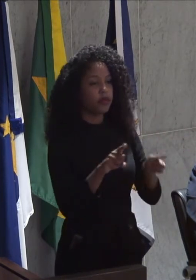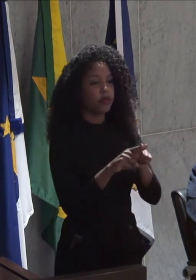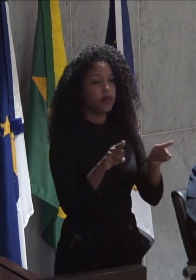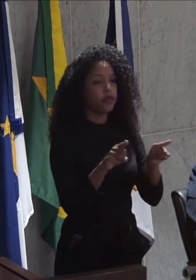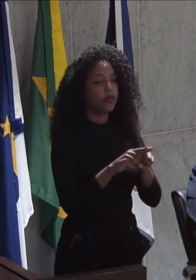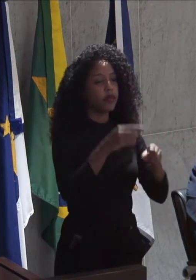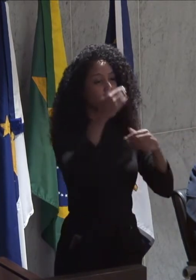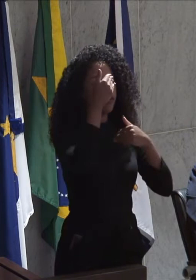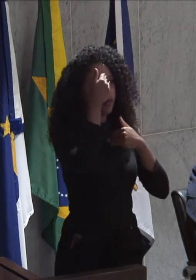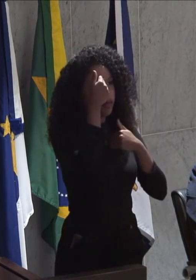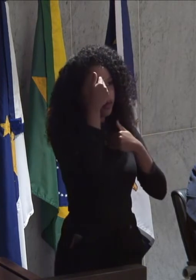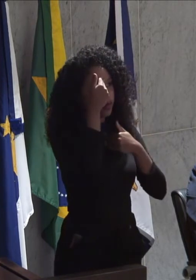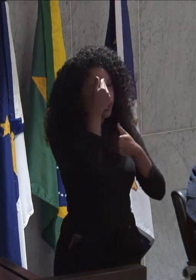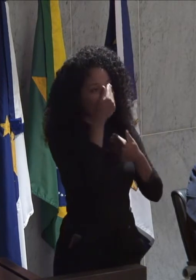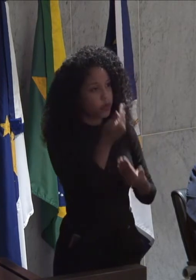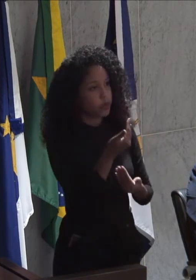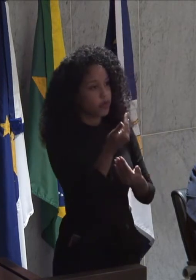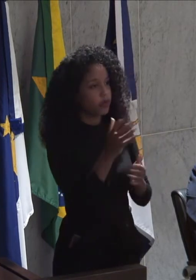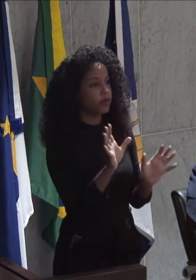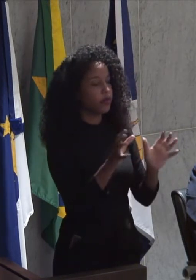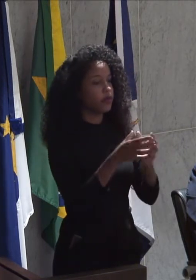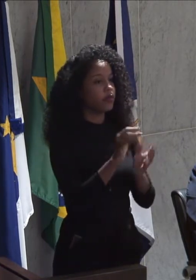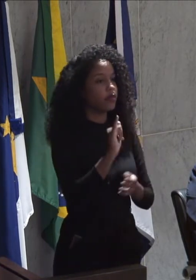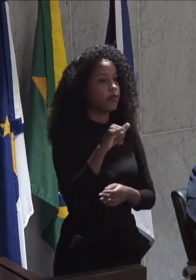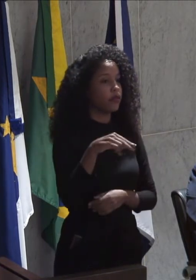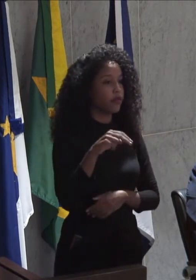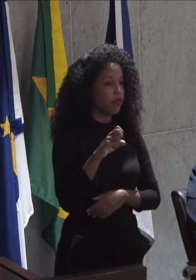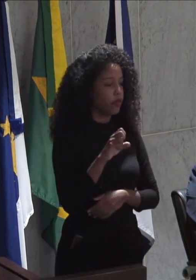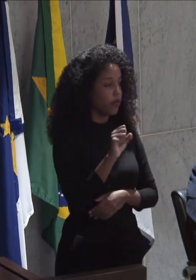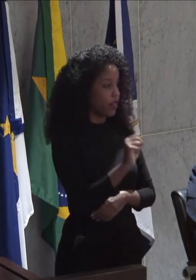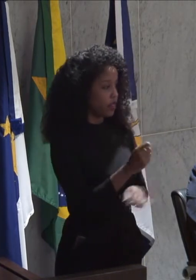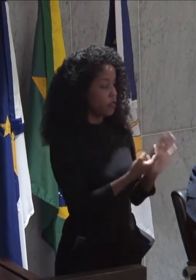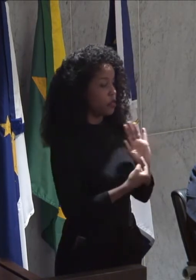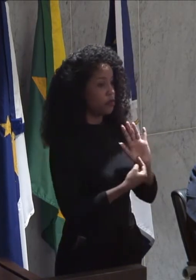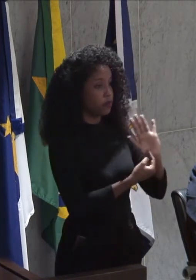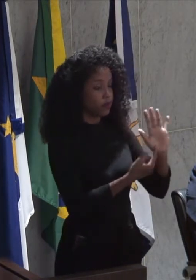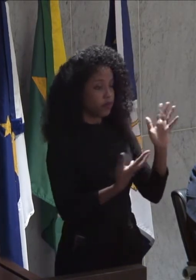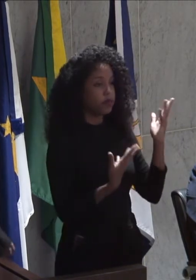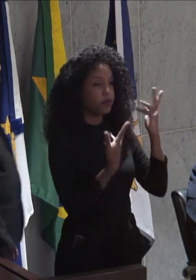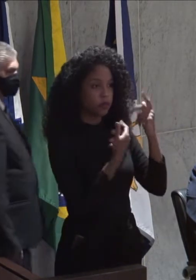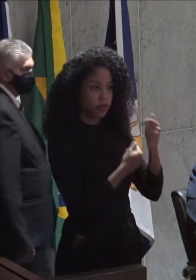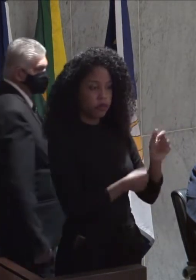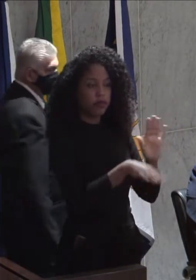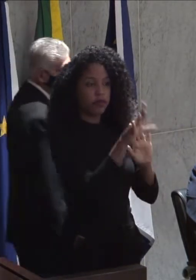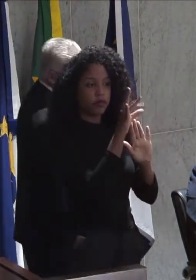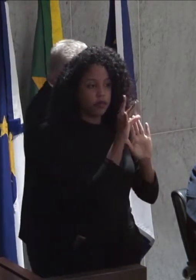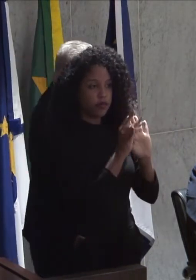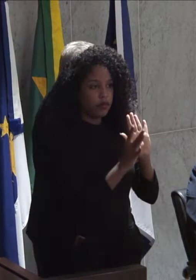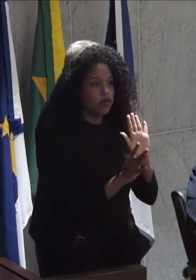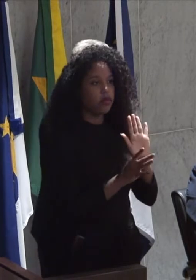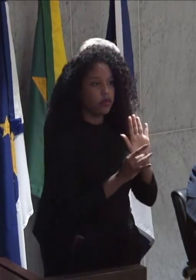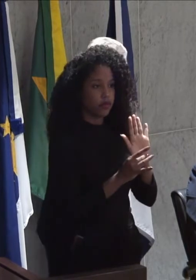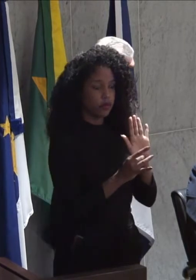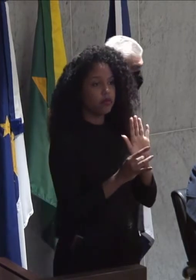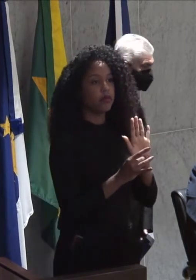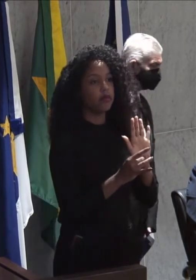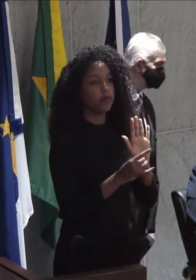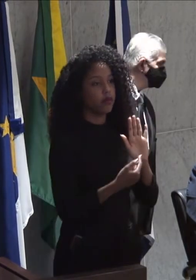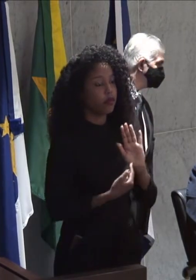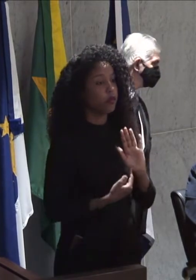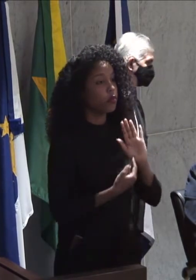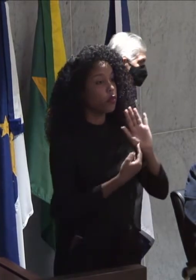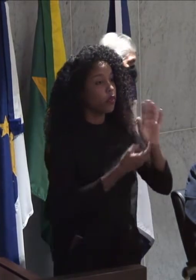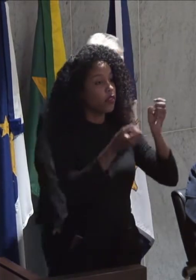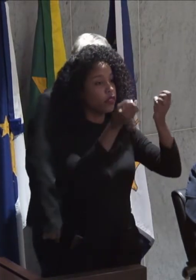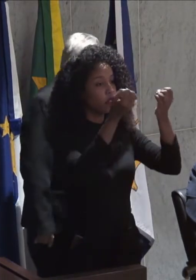fazer um agradecimento à doutora Inês e Andréa pela apresentação importante que nos traz aqui,